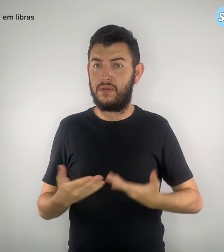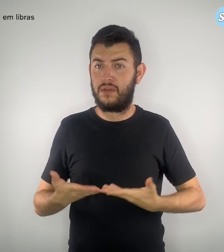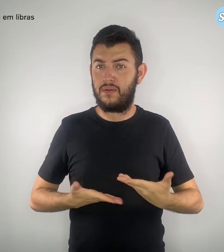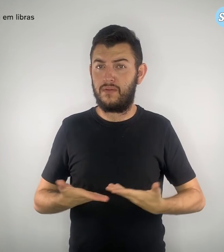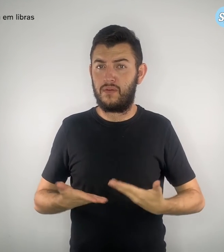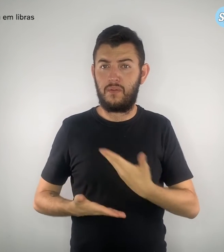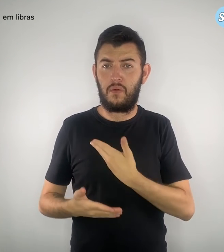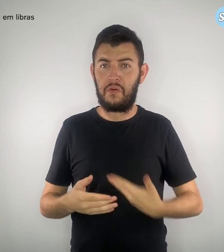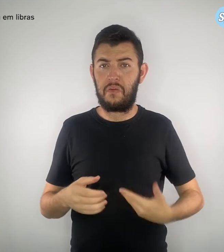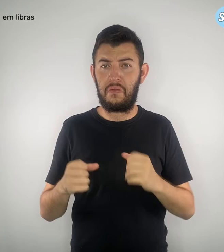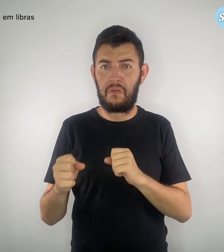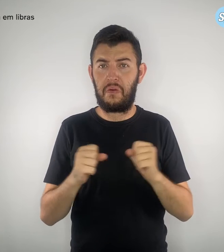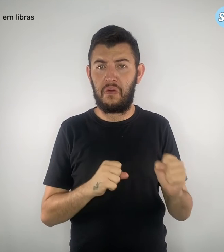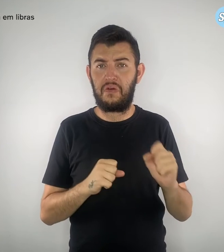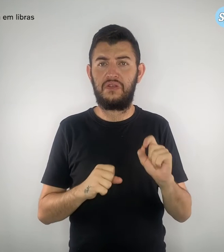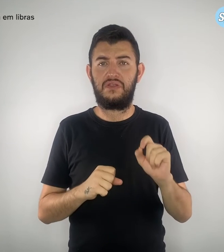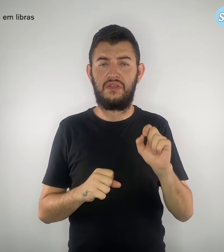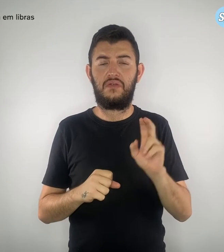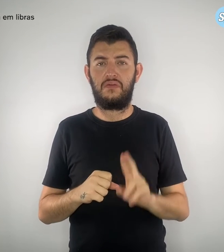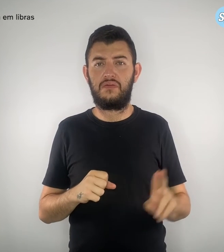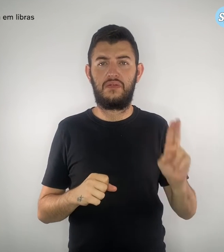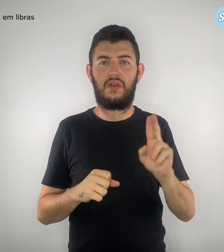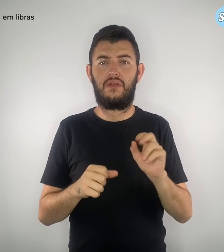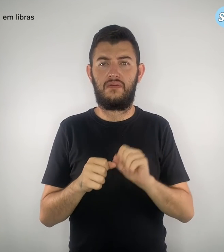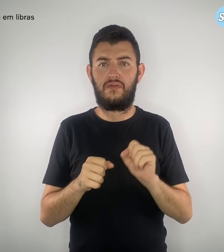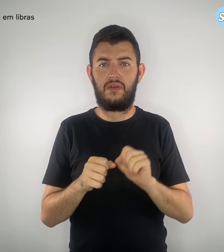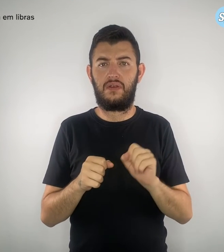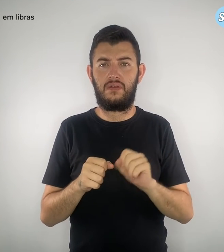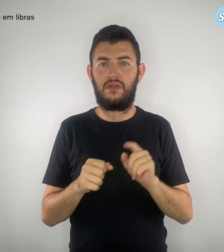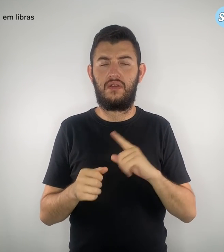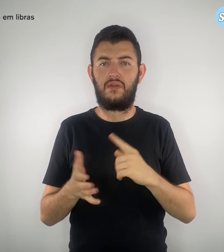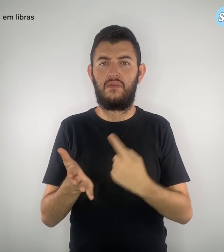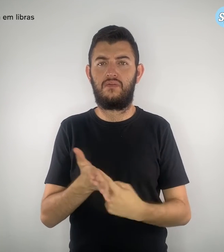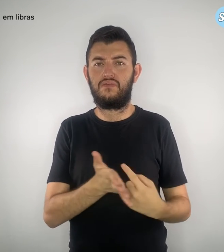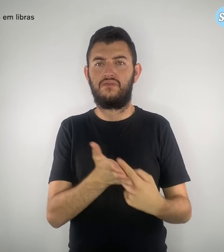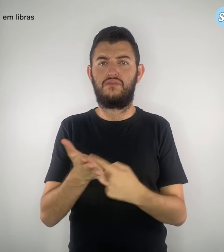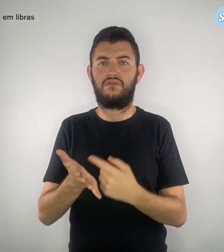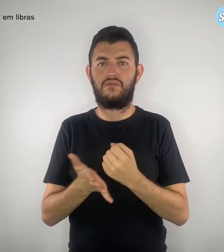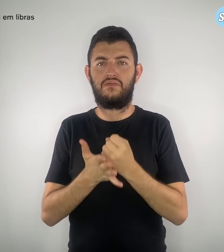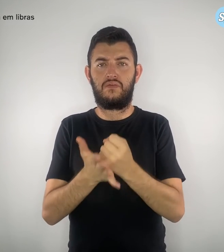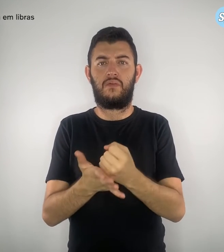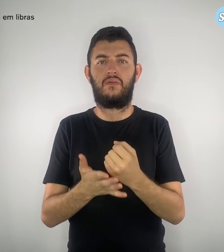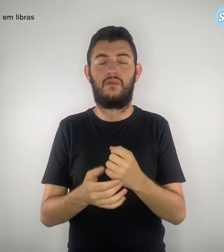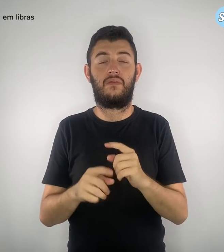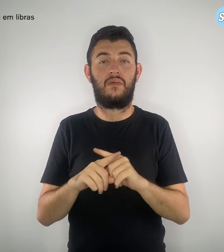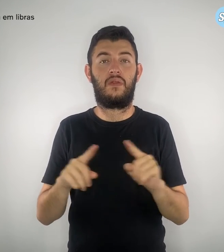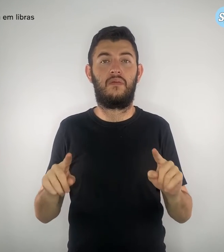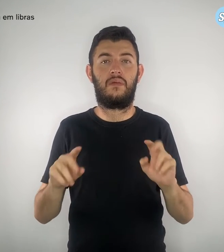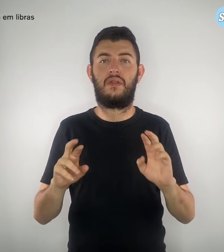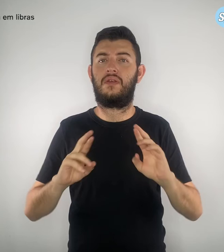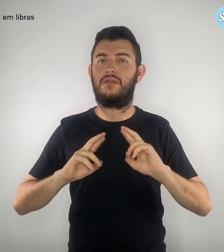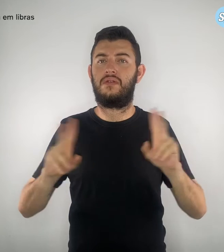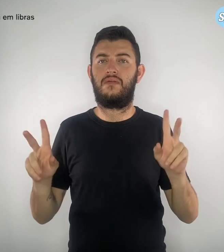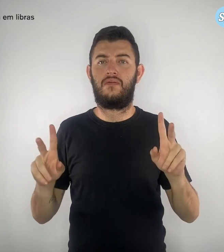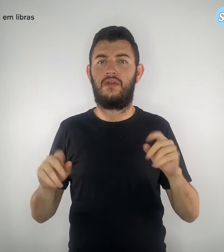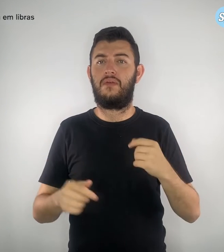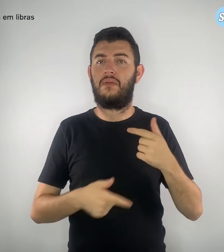executado por meio de instrumentos de cooperação. A exceção fica para as atividades privatistas